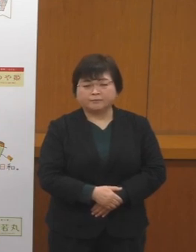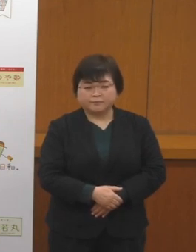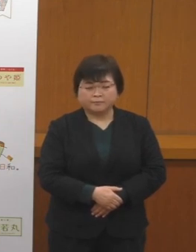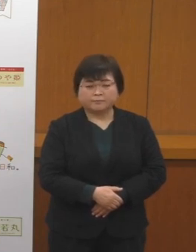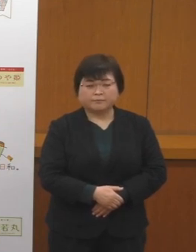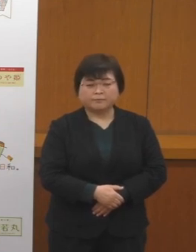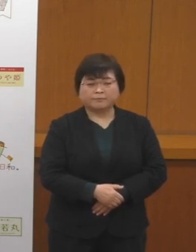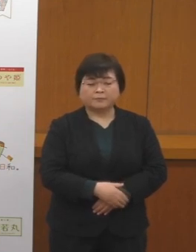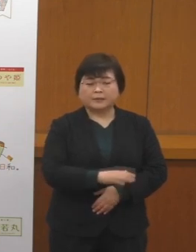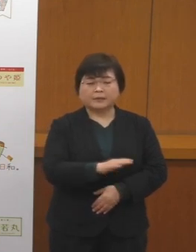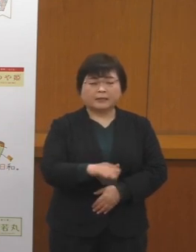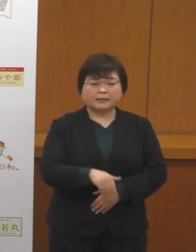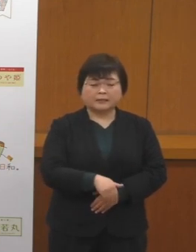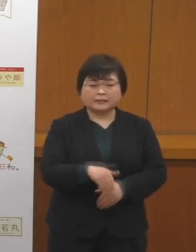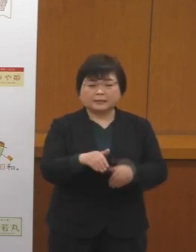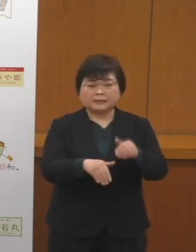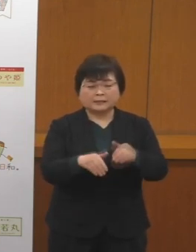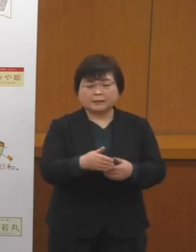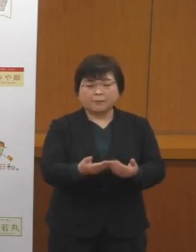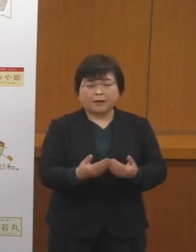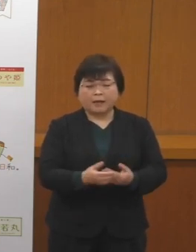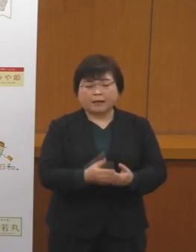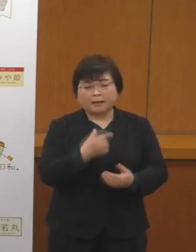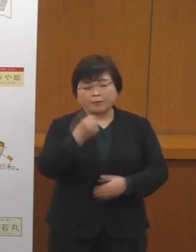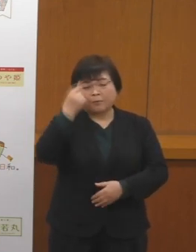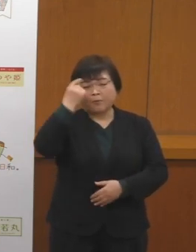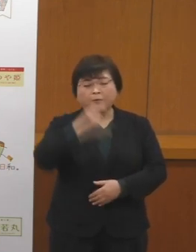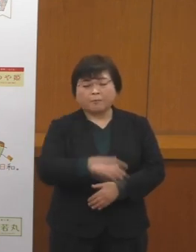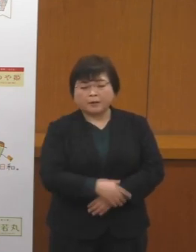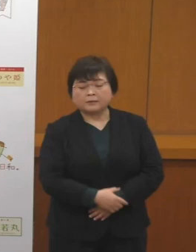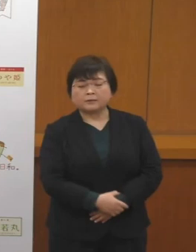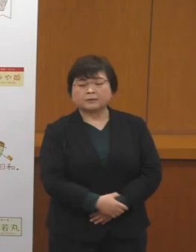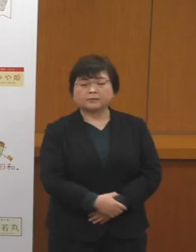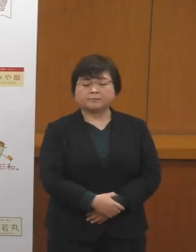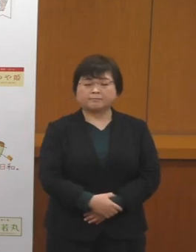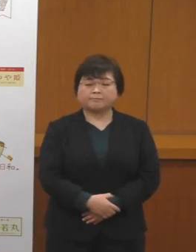持っていければいいなというふうに思っていますまあ